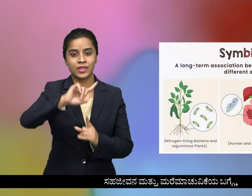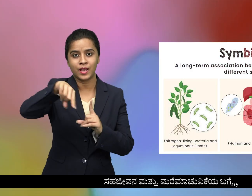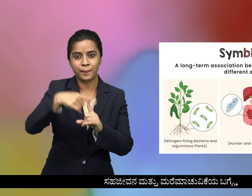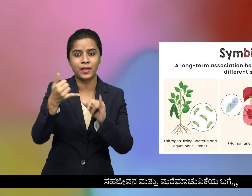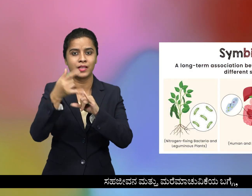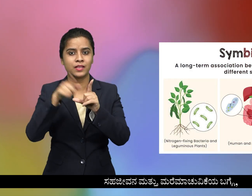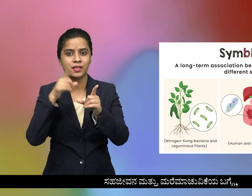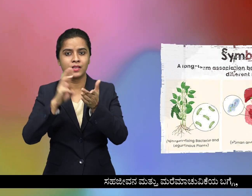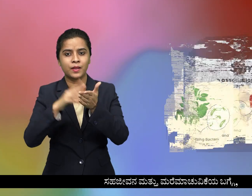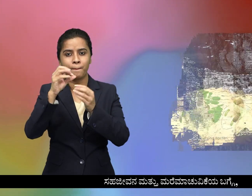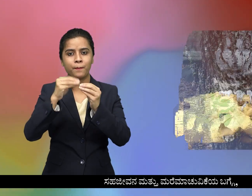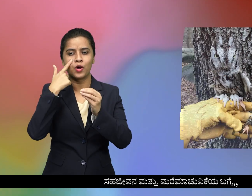ಸಹಜೀವನ ಮತ್ತು ಮರೆಮಾಚುವಿಕೆಯ ಬಗ್ಗೆ,